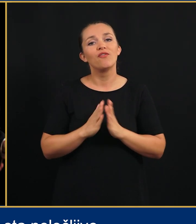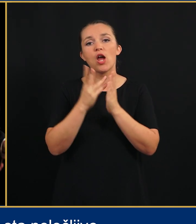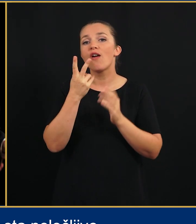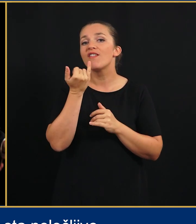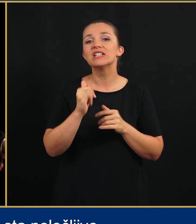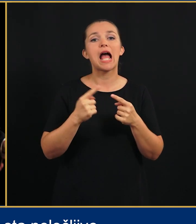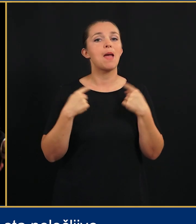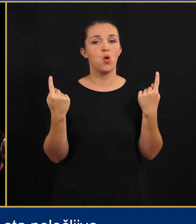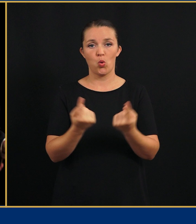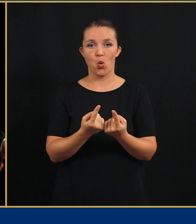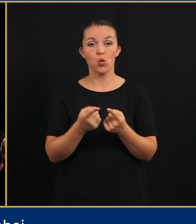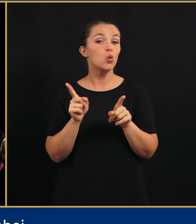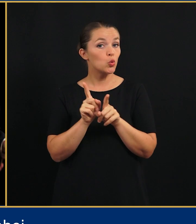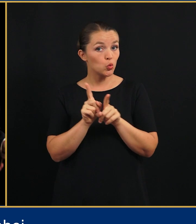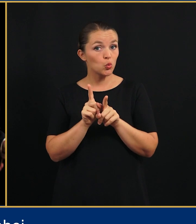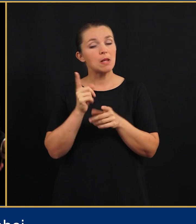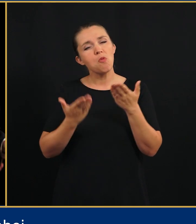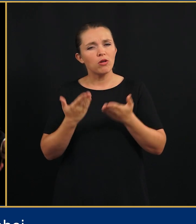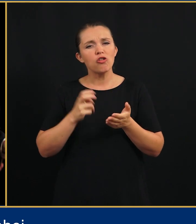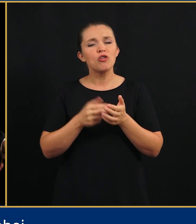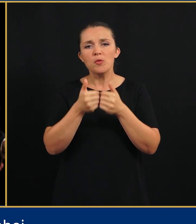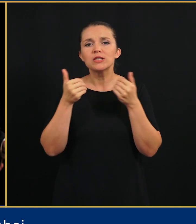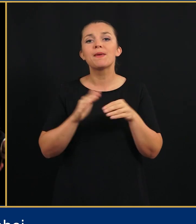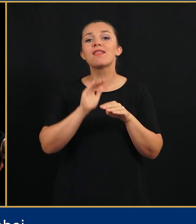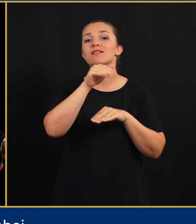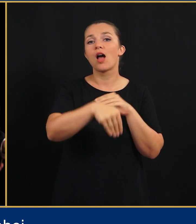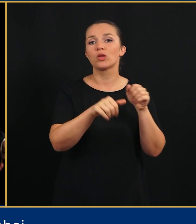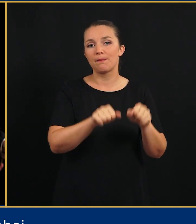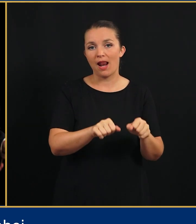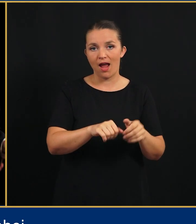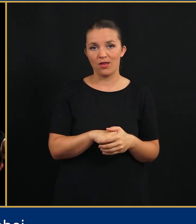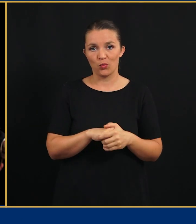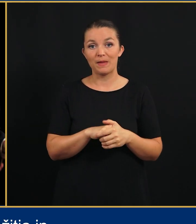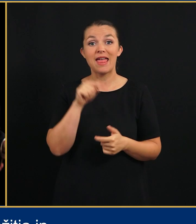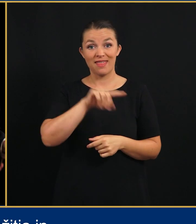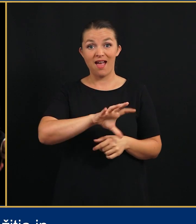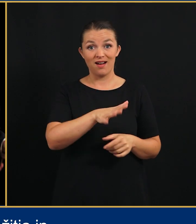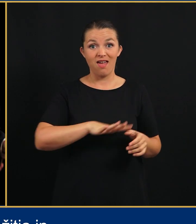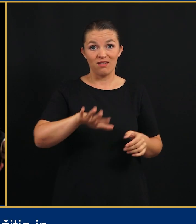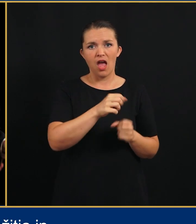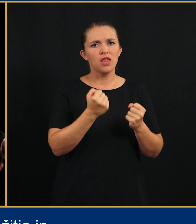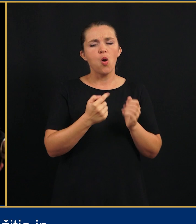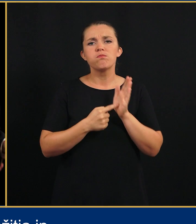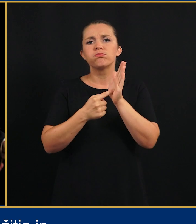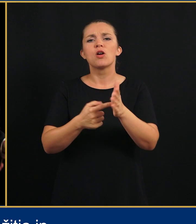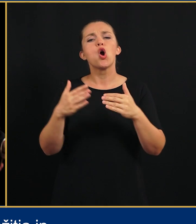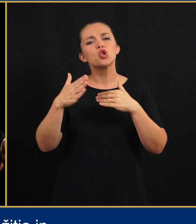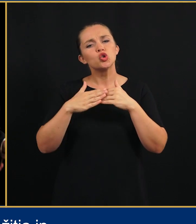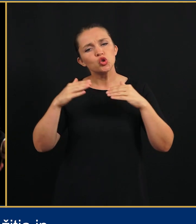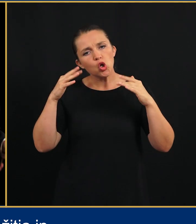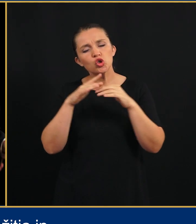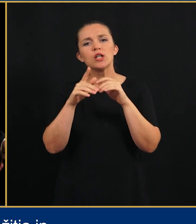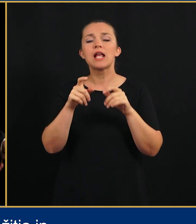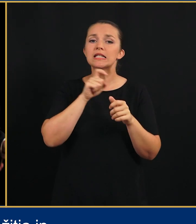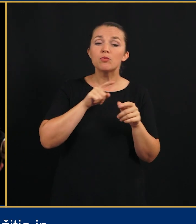v vsakem okolju. Tudi in morda še posebej na Zahodnem Balkanu. Ta regija je tako odraz sožitja in